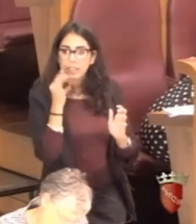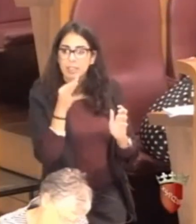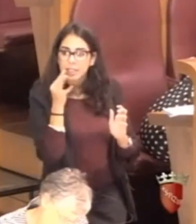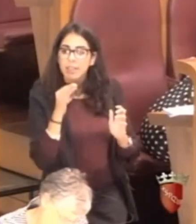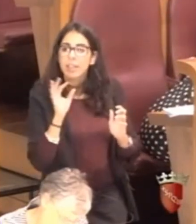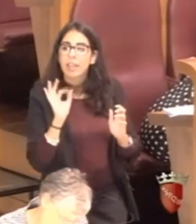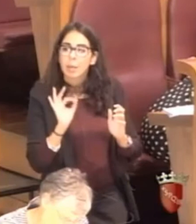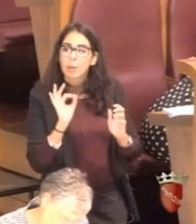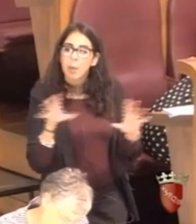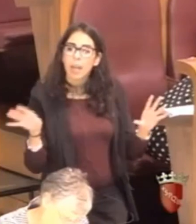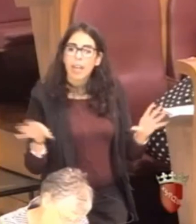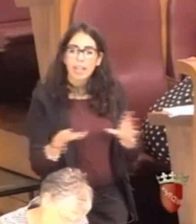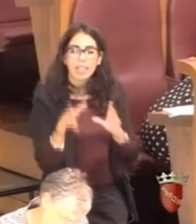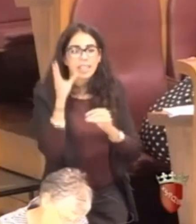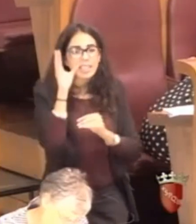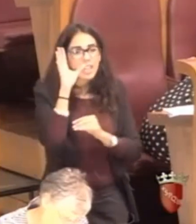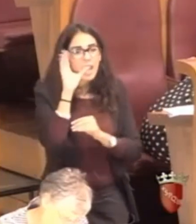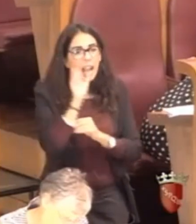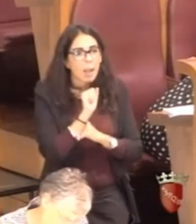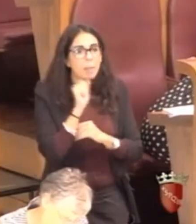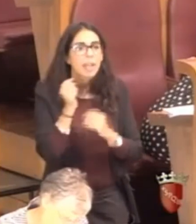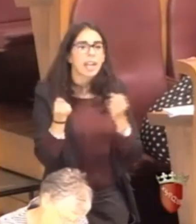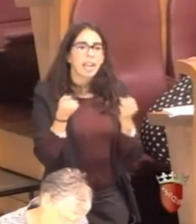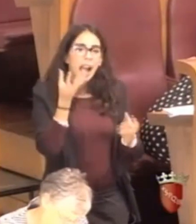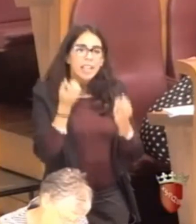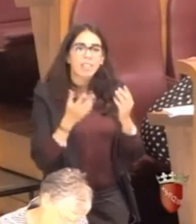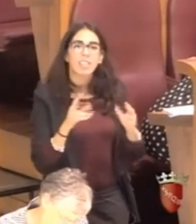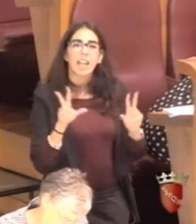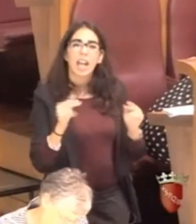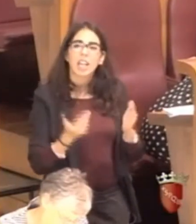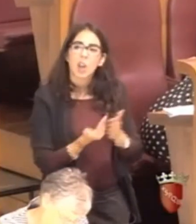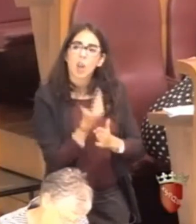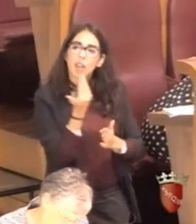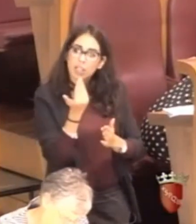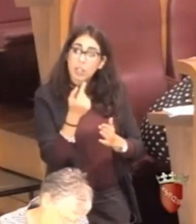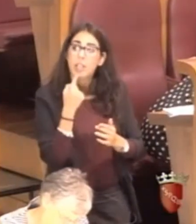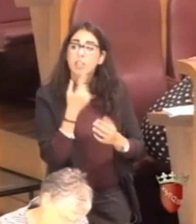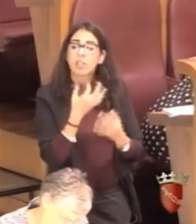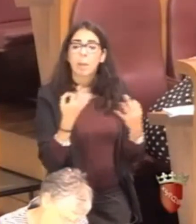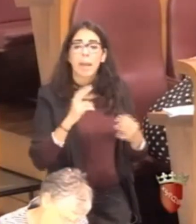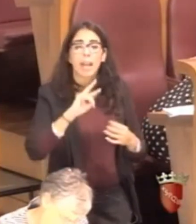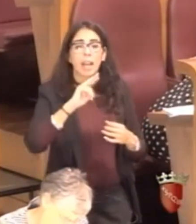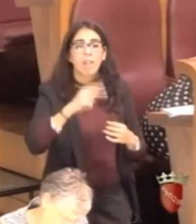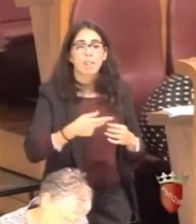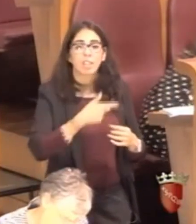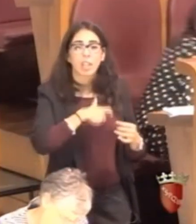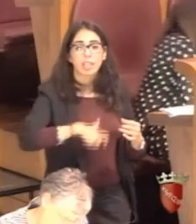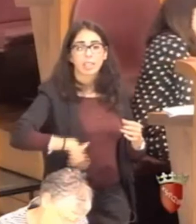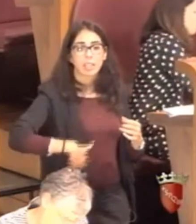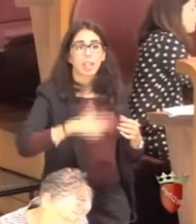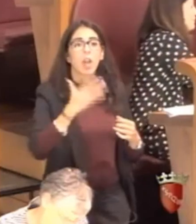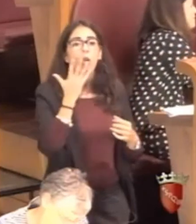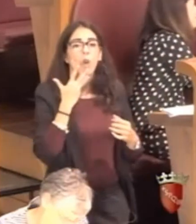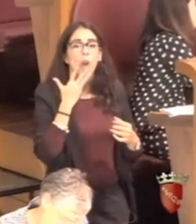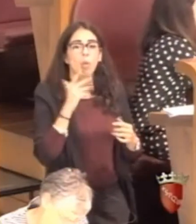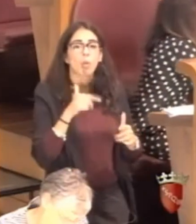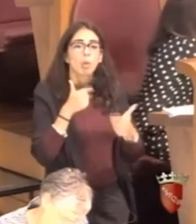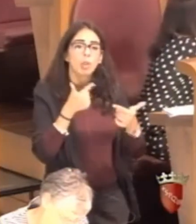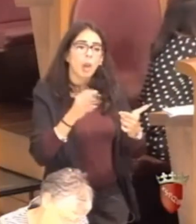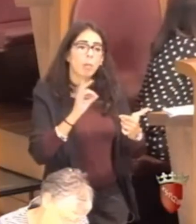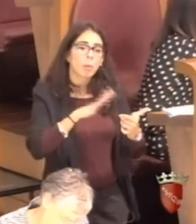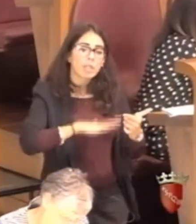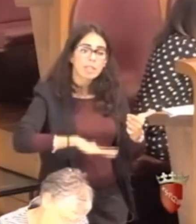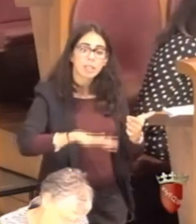creatività, l'innovazione, come diceva il vice sindaco, si è voluto insomma dare un importante spazio